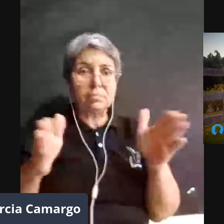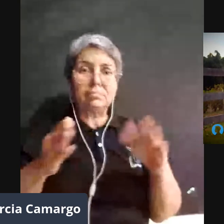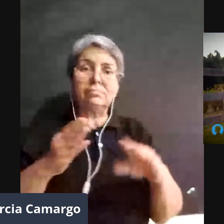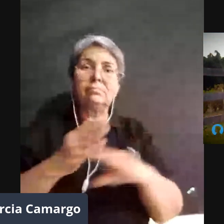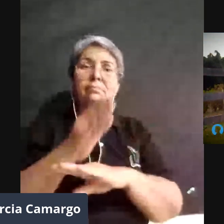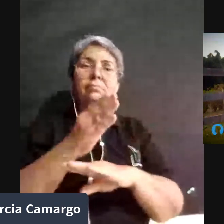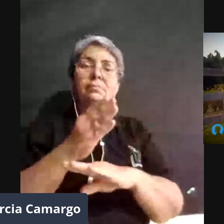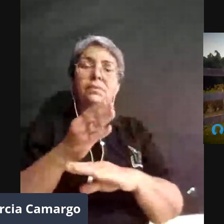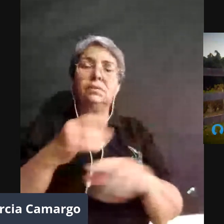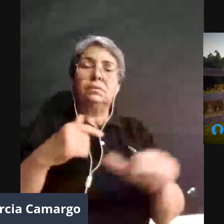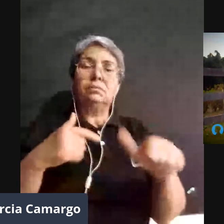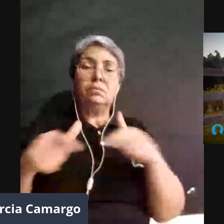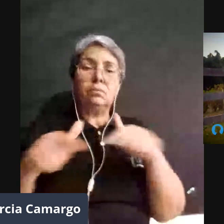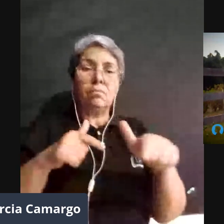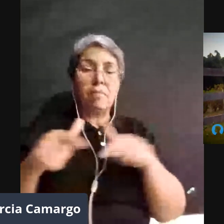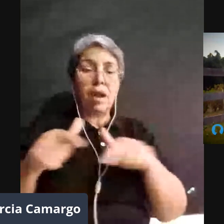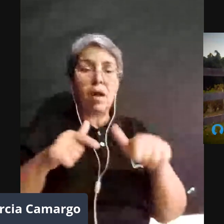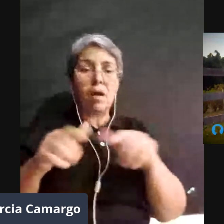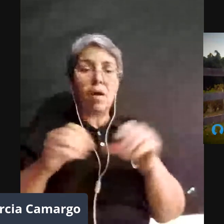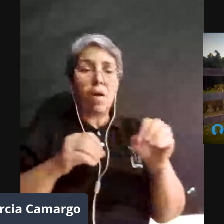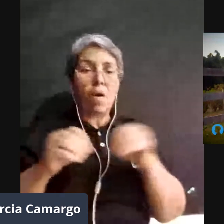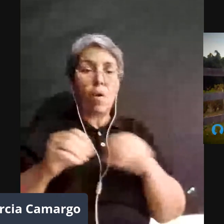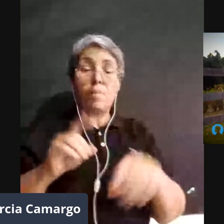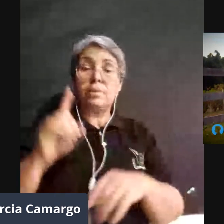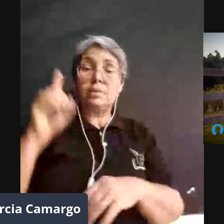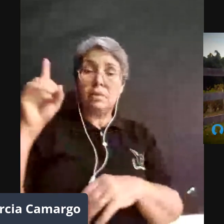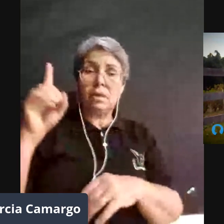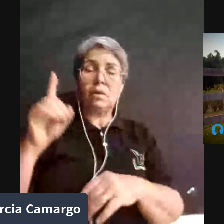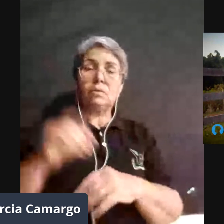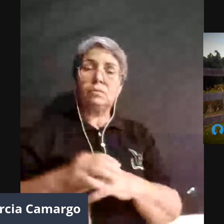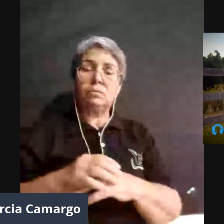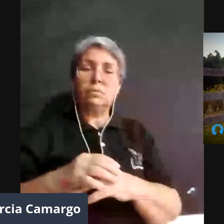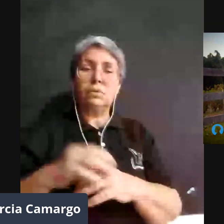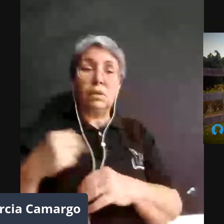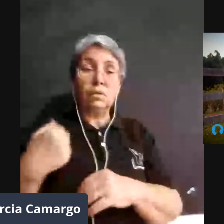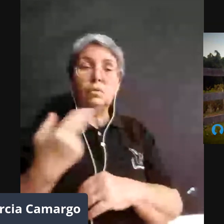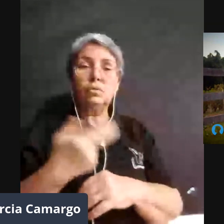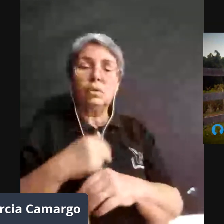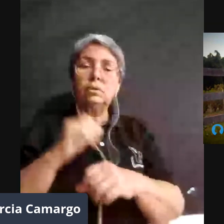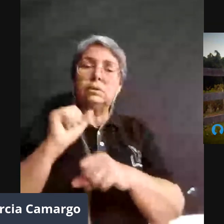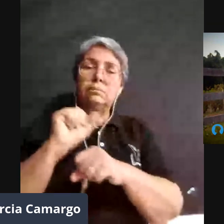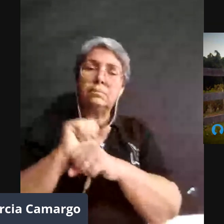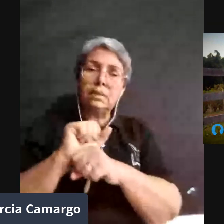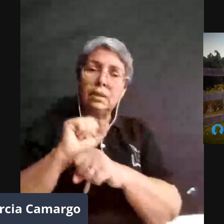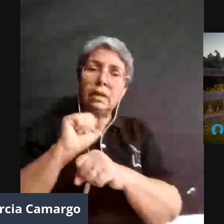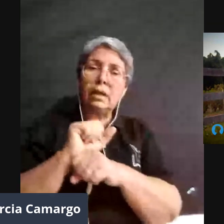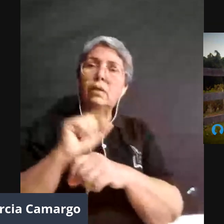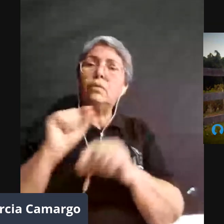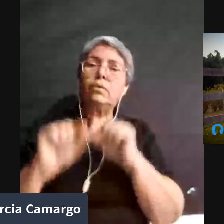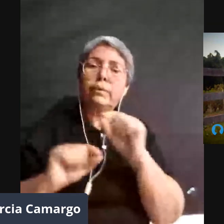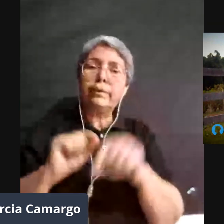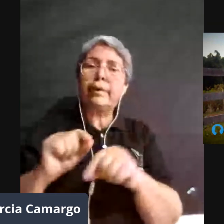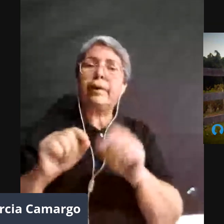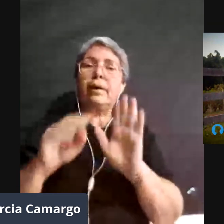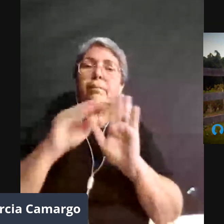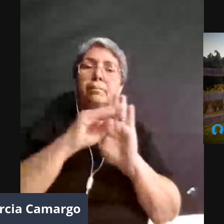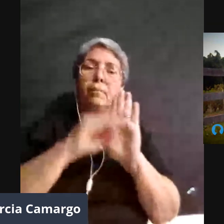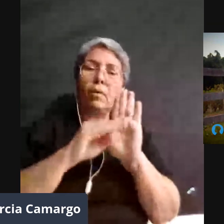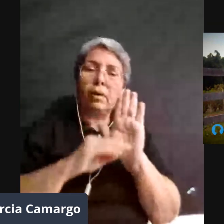último século, nós estamos buscando respostas e soluções em programas, projetos,